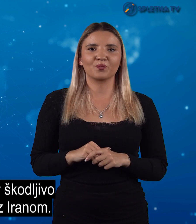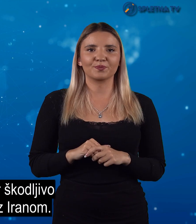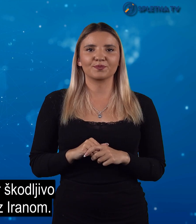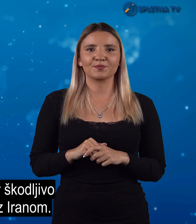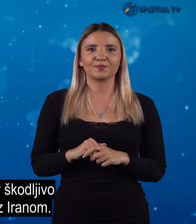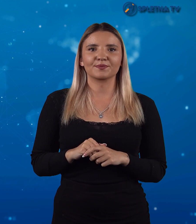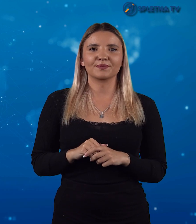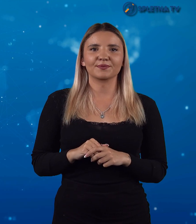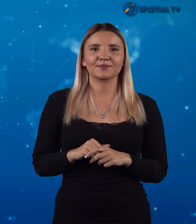pogajanja z Iranom.